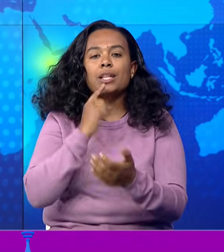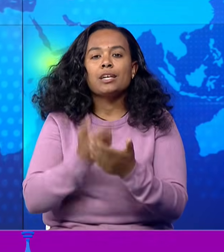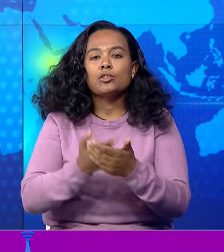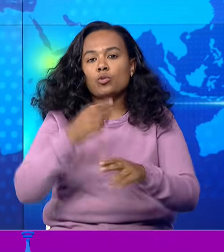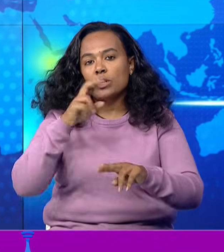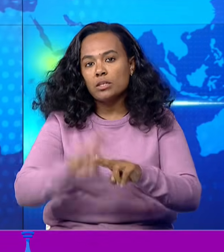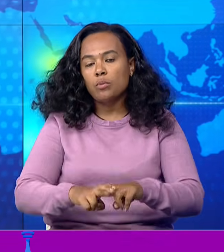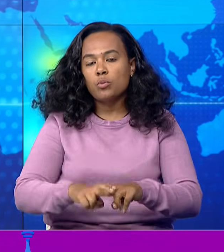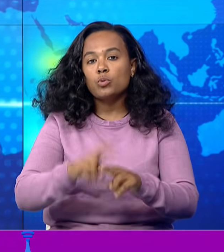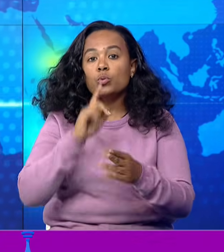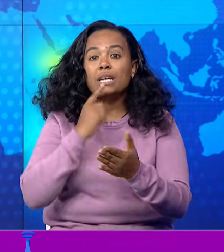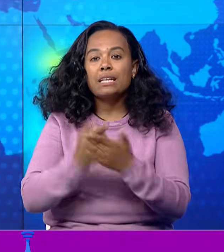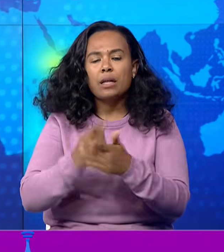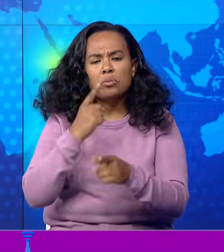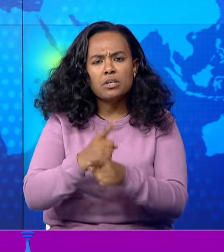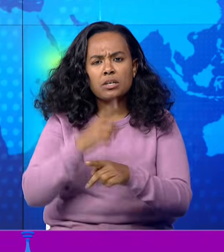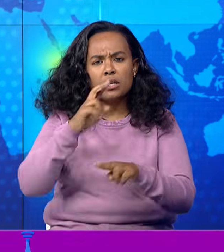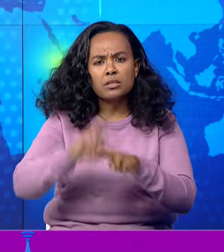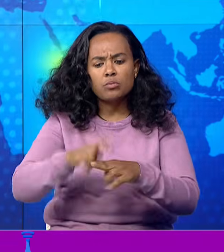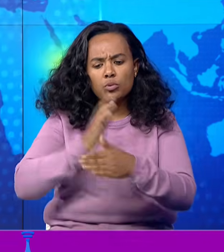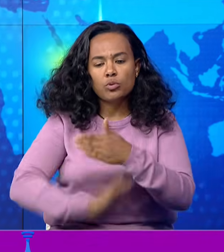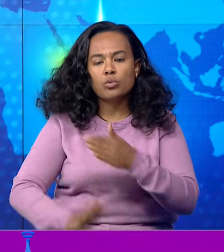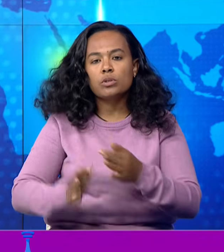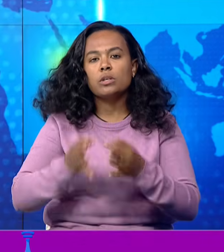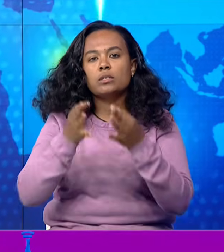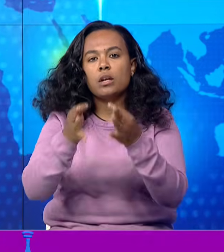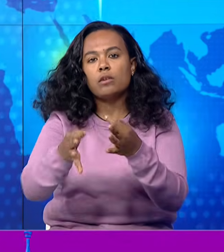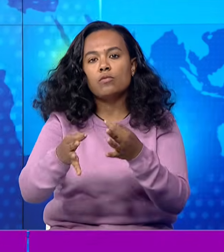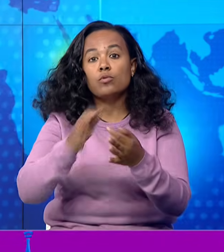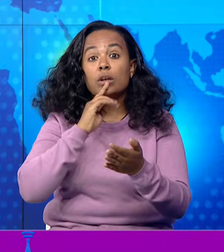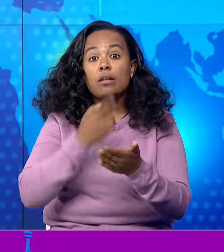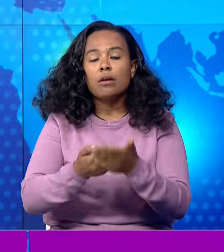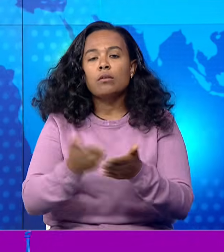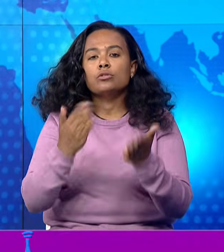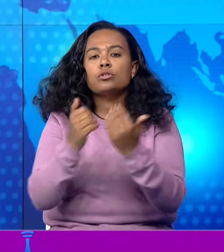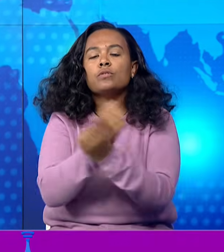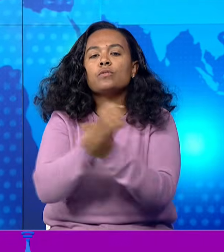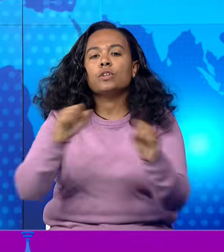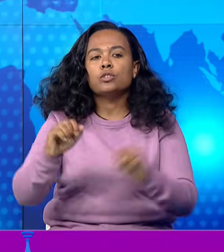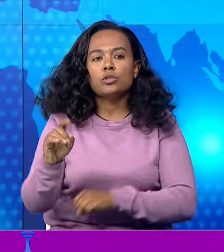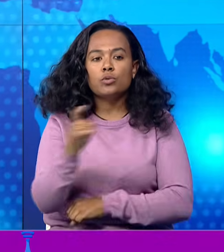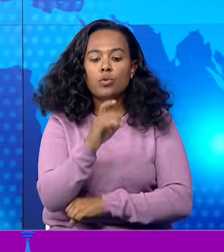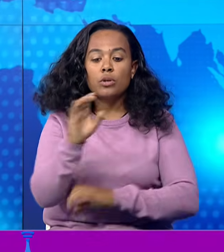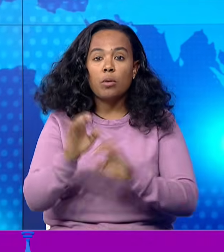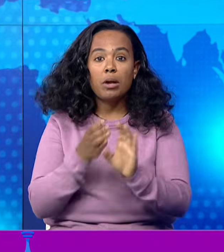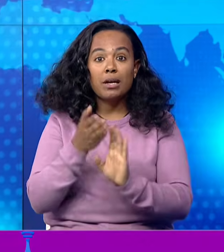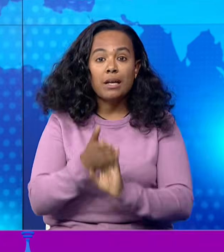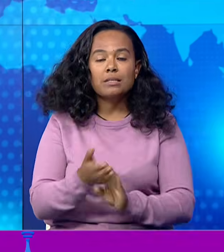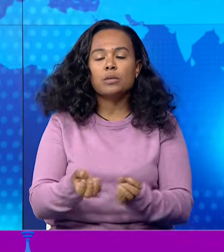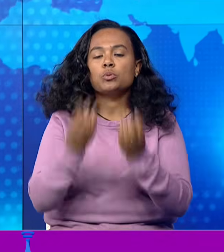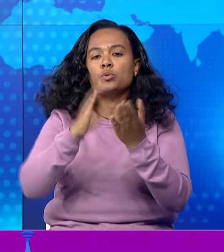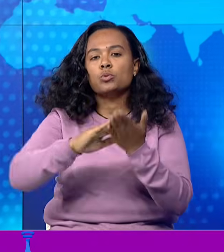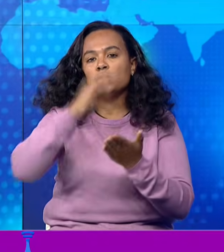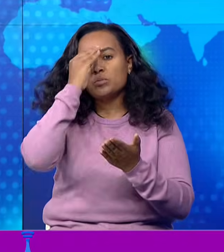እንዲያስቀምጡ፣ ዳታን በትክክል አስቀምጠው ለትውልድ እንዲያስተላልፉ፣ ዳታ ለችግር ፈቺ እንዲሆን ከማድረግ አንጻር ብዙ